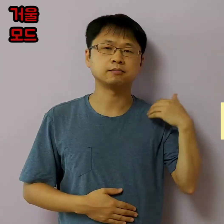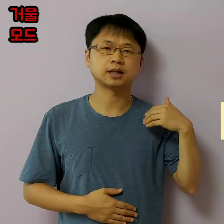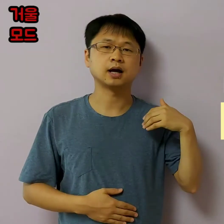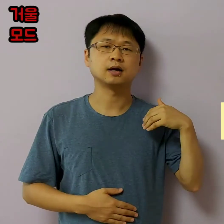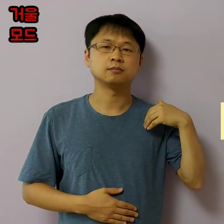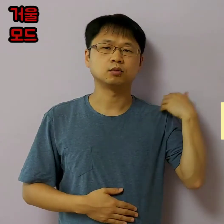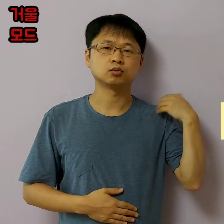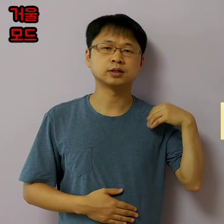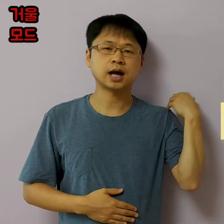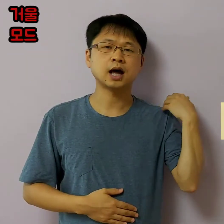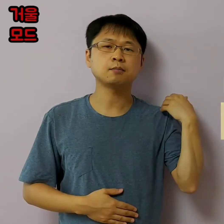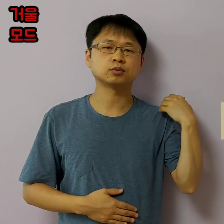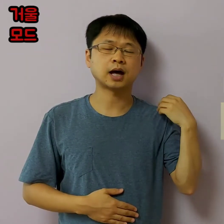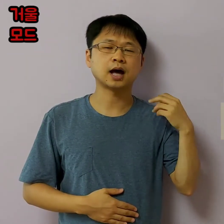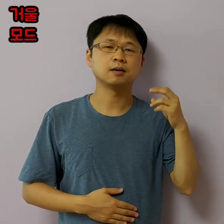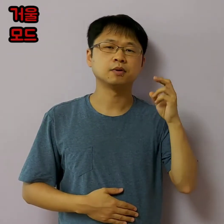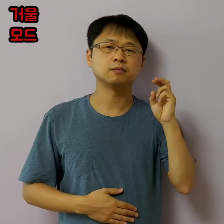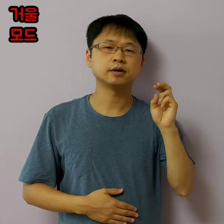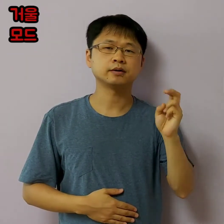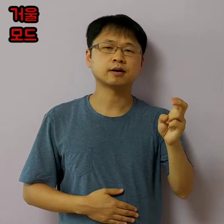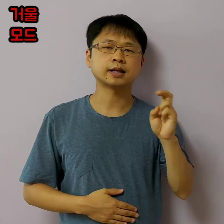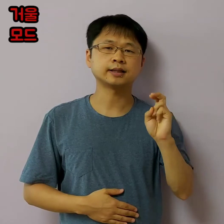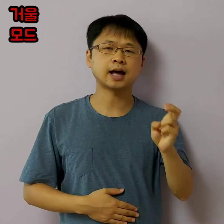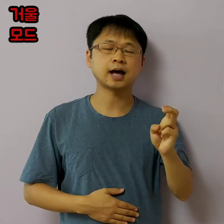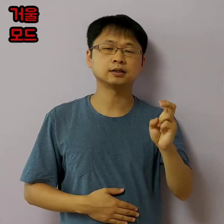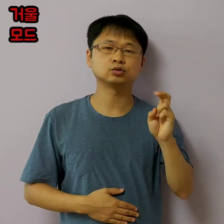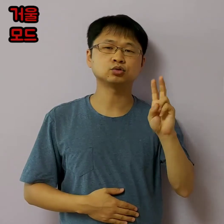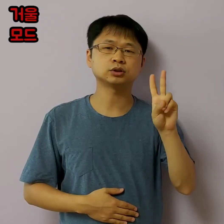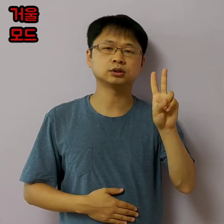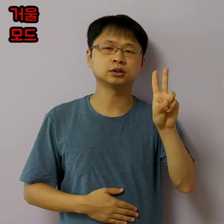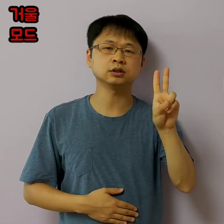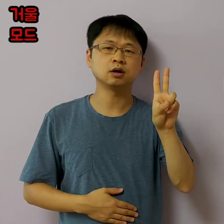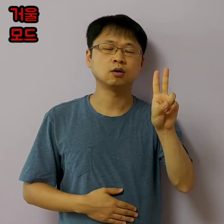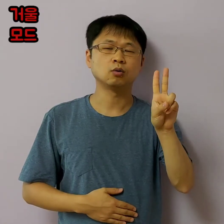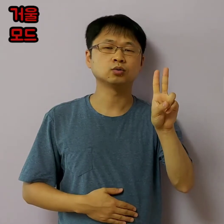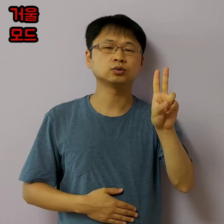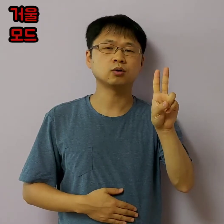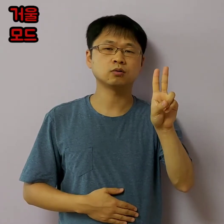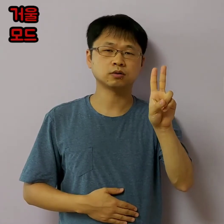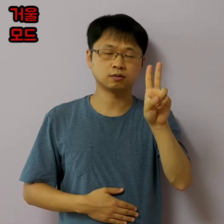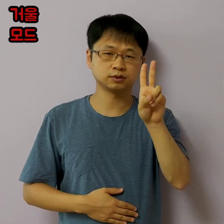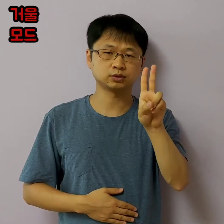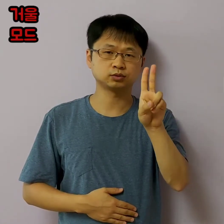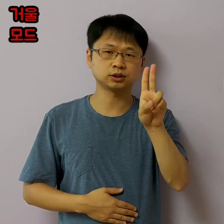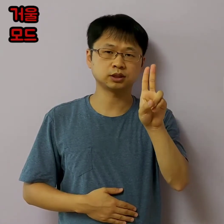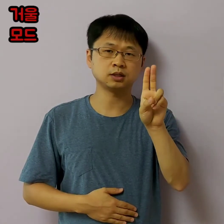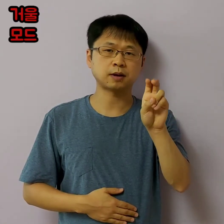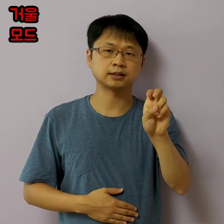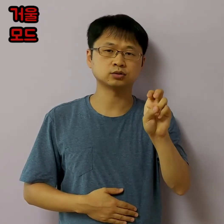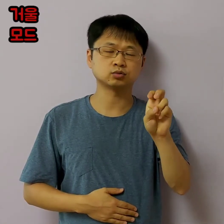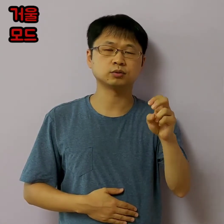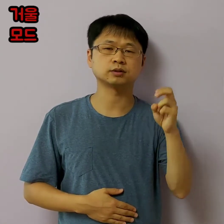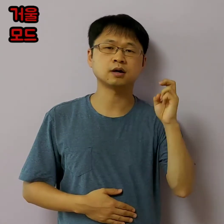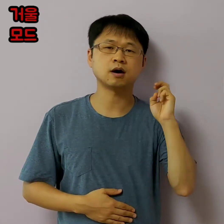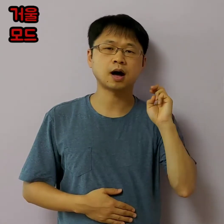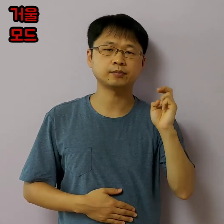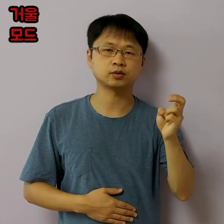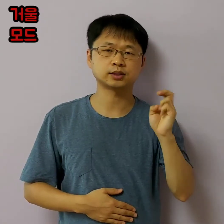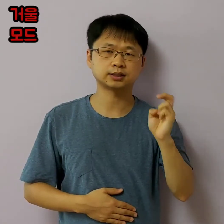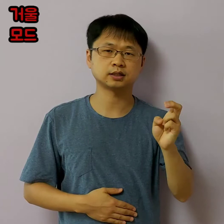모르다입니다. 모르나 보다 뭐뭐인 것 같아 하는 추측은 오른손 검지중지를 반쯤 구부려서 앞뒤로 살짝